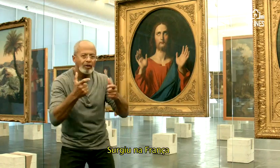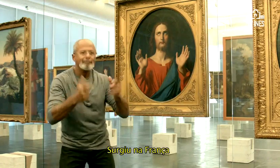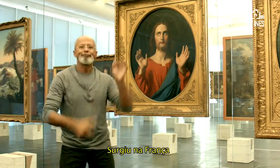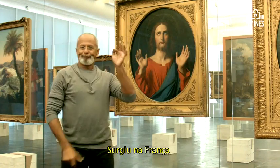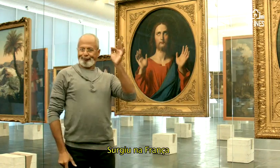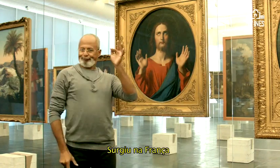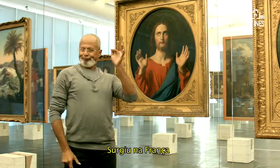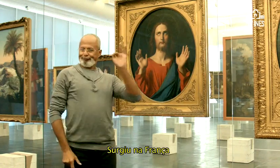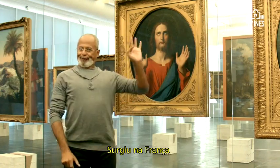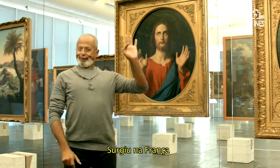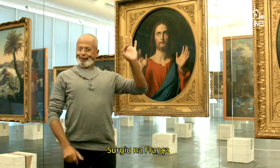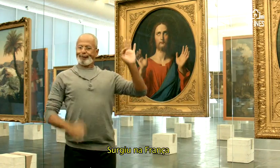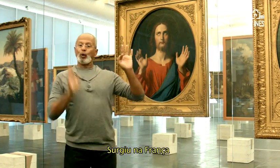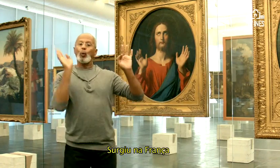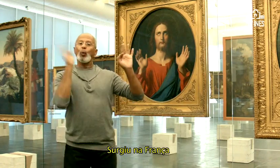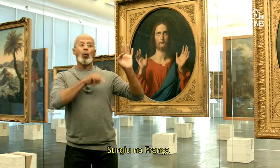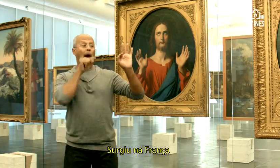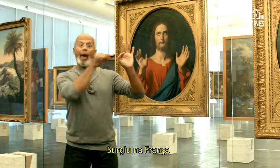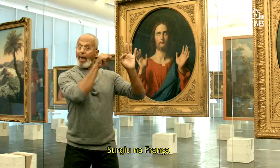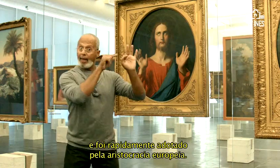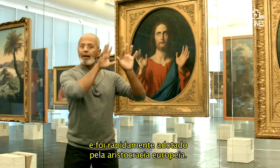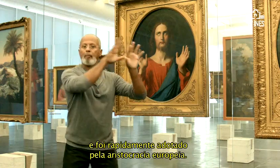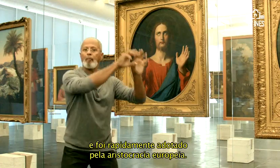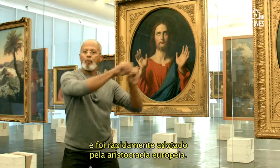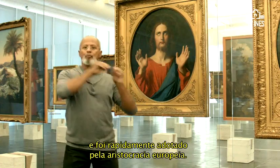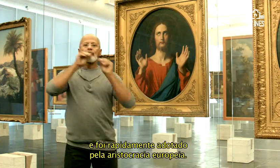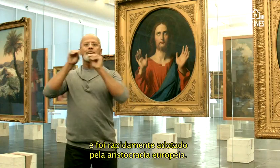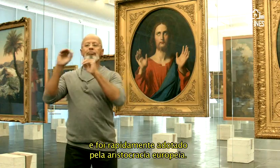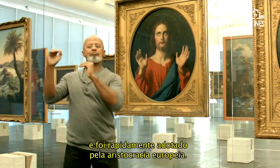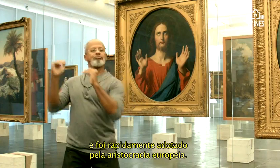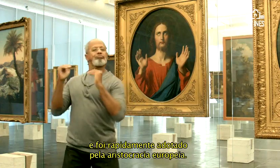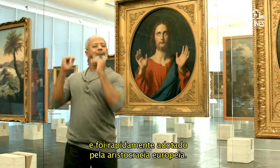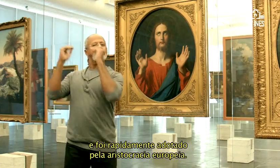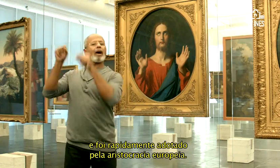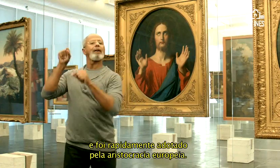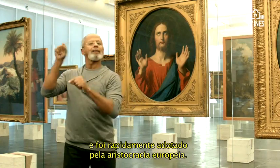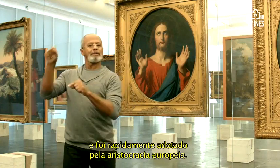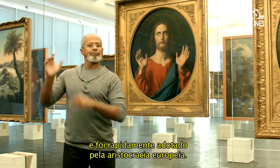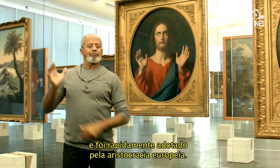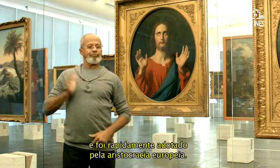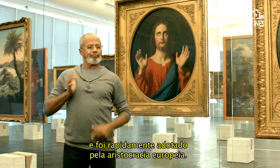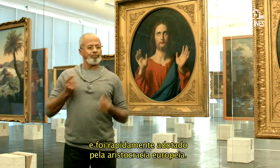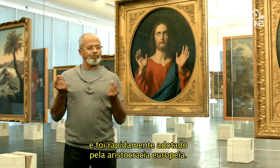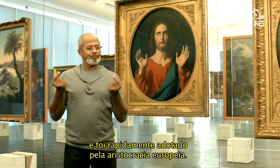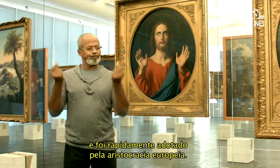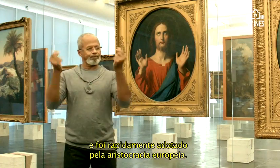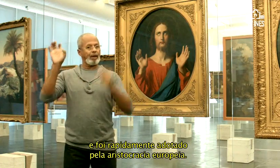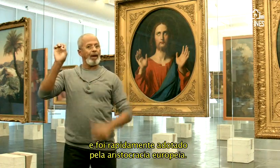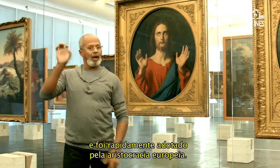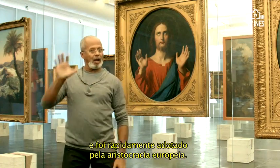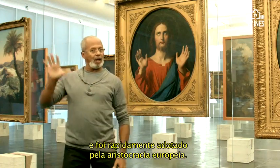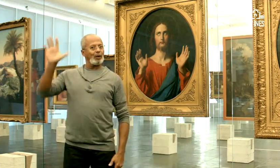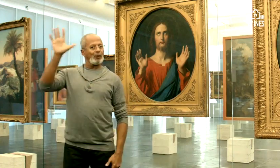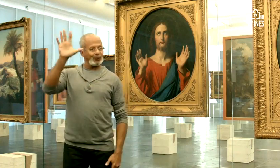Surgiu na França e foi rapidamente adotado pela aristocracia europeia.